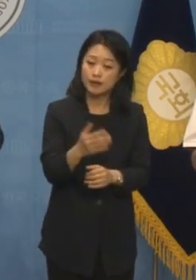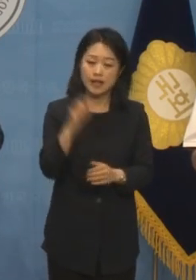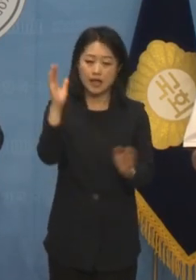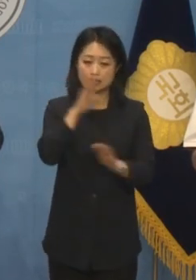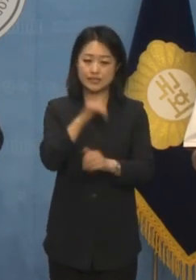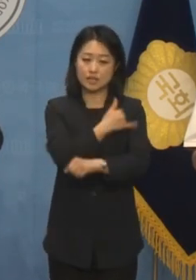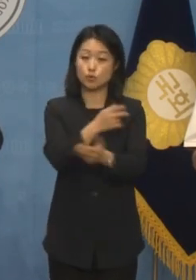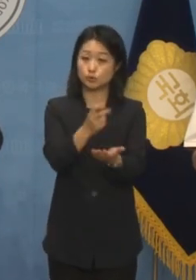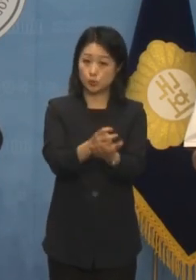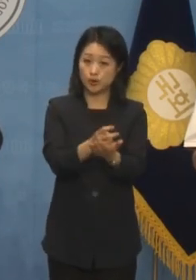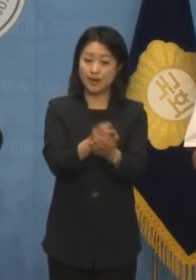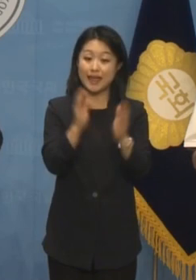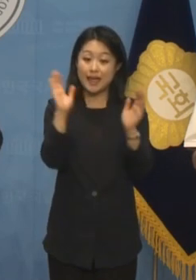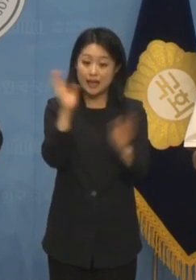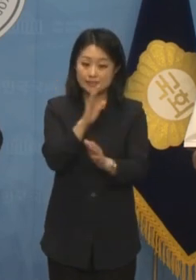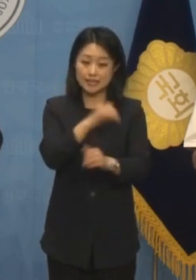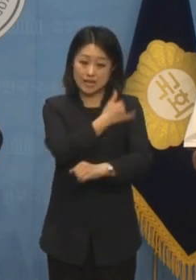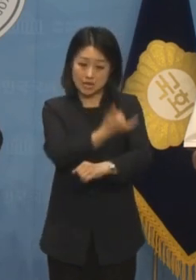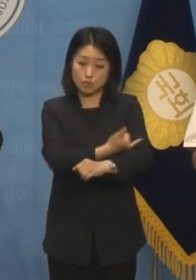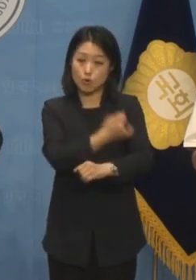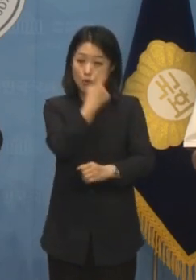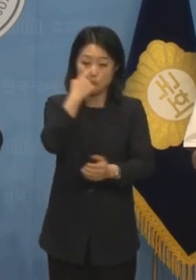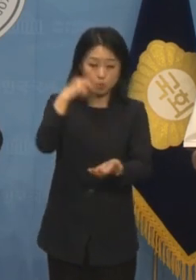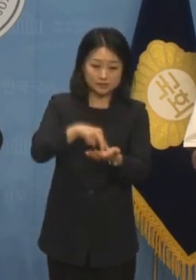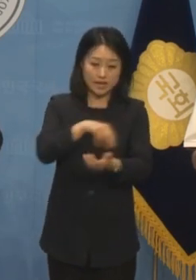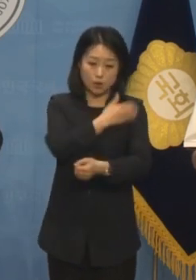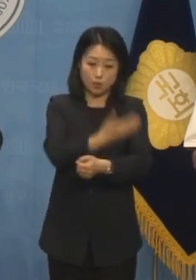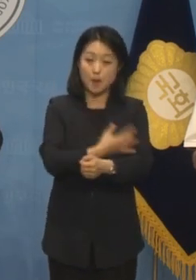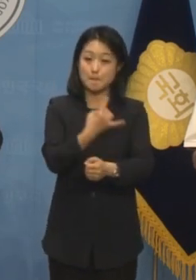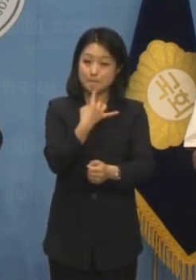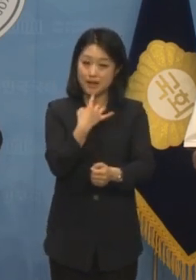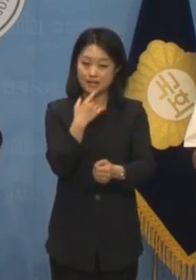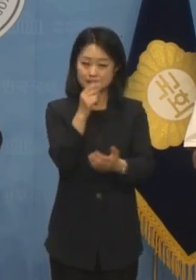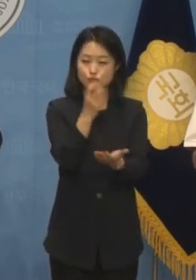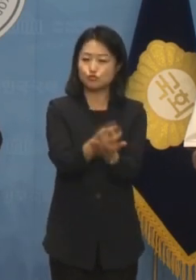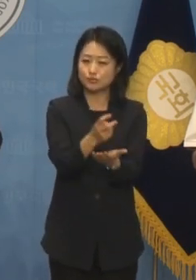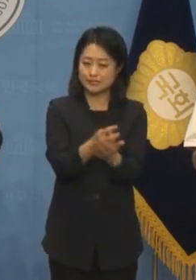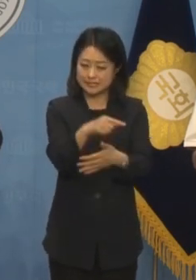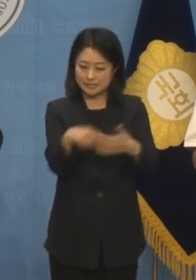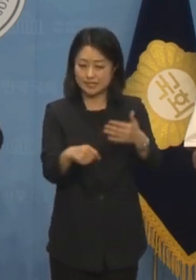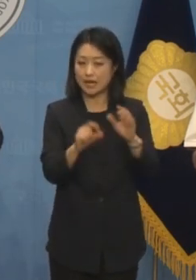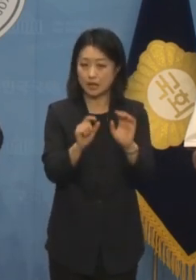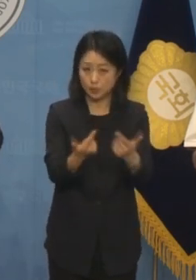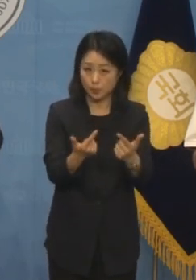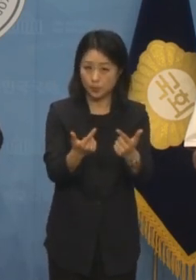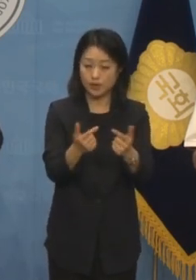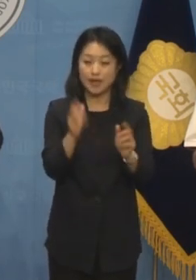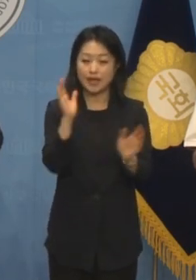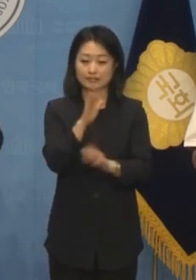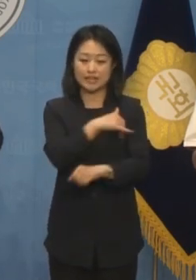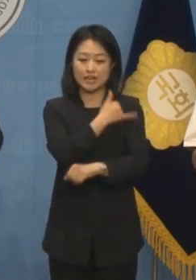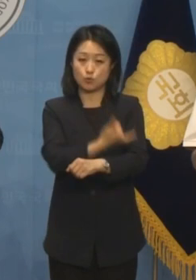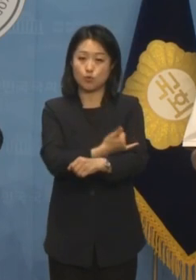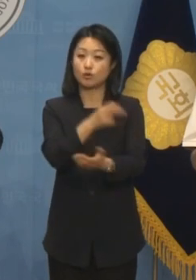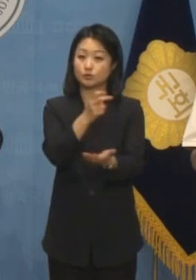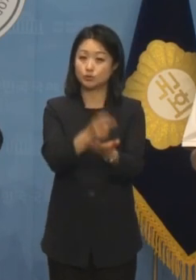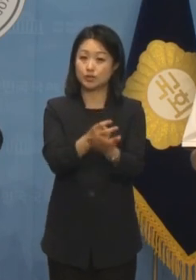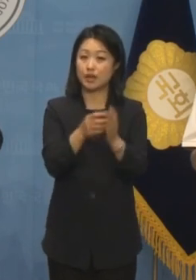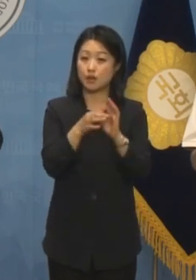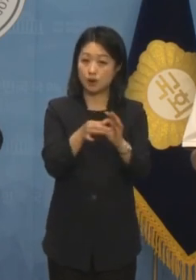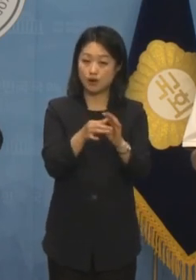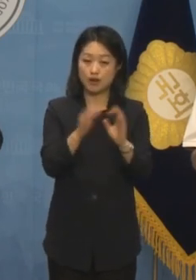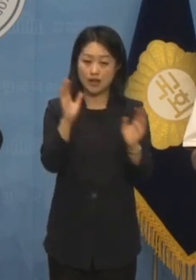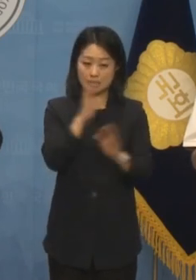학생인권조례는 단순히 학생들의 인권과 보장받아야 할 권리만을 정해놓은 규칙이 아닙니다. 학생인권조례를 통해 학생들의